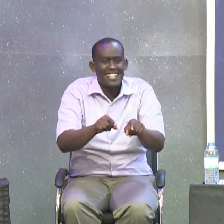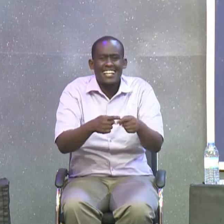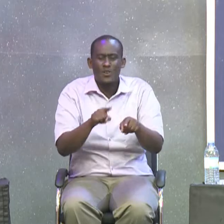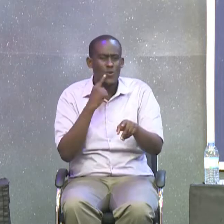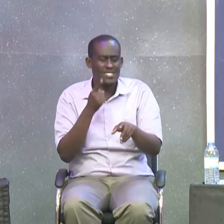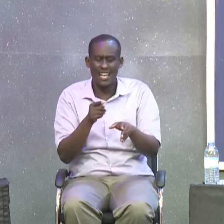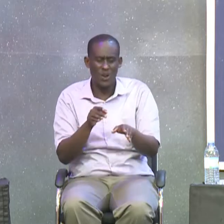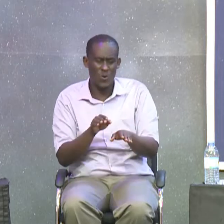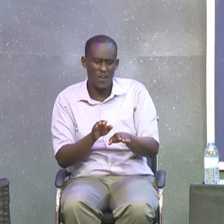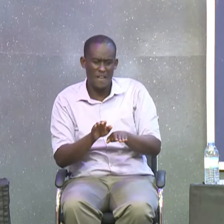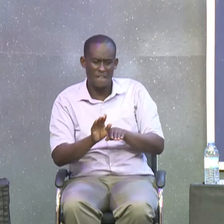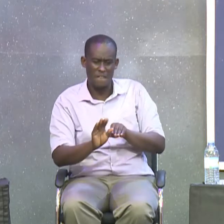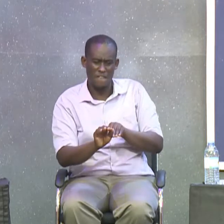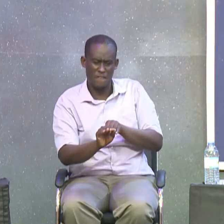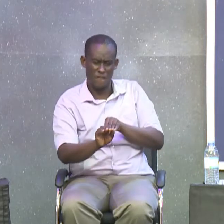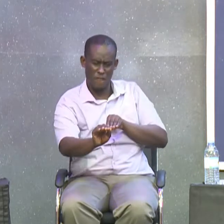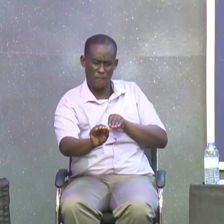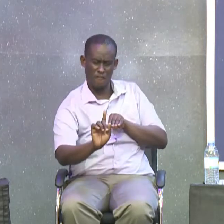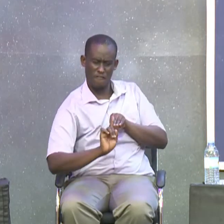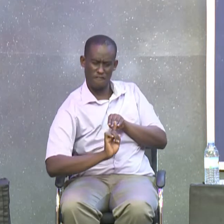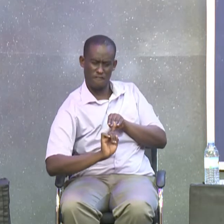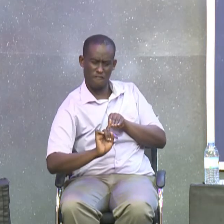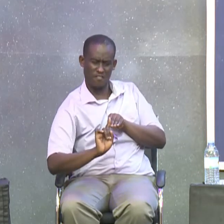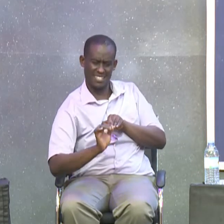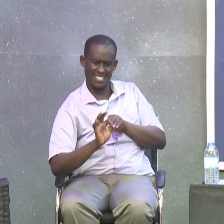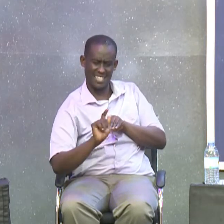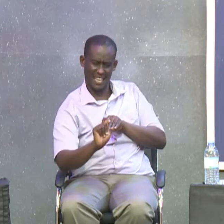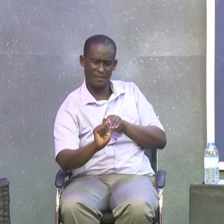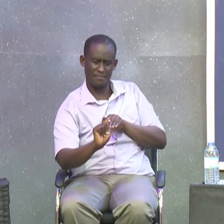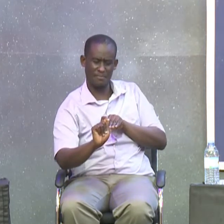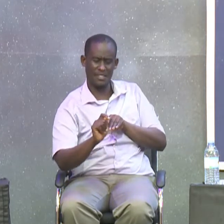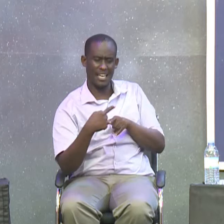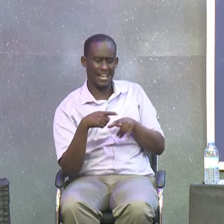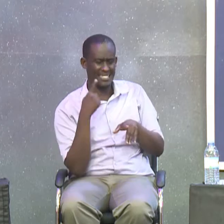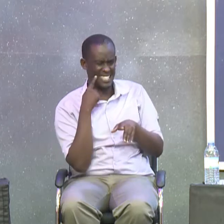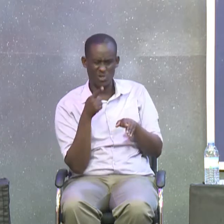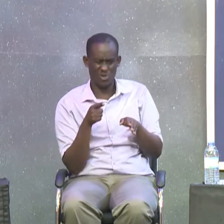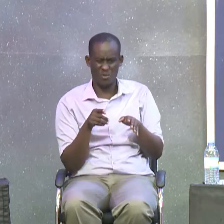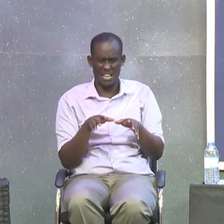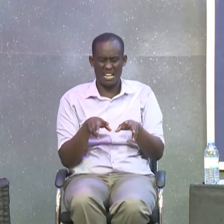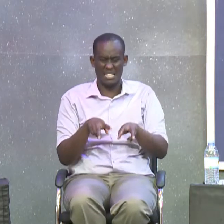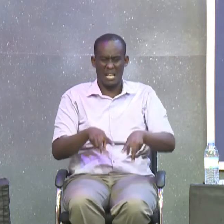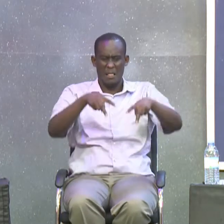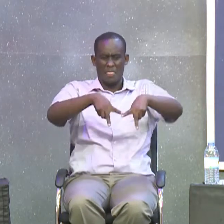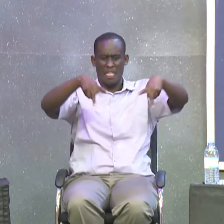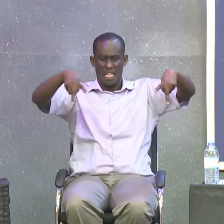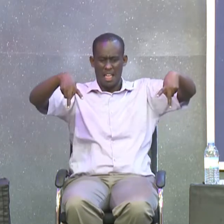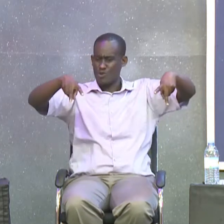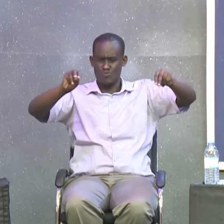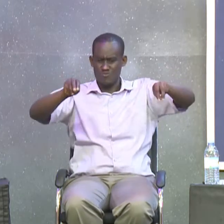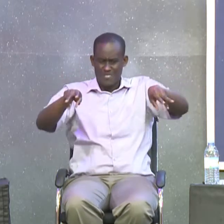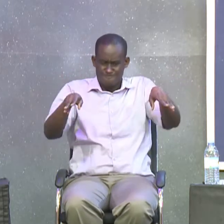naye nosaawo nga futi emu space wakati kati ukiraba nga tosobola kwegaziya